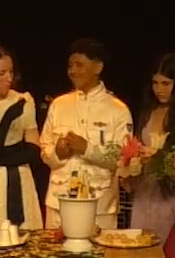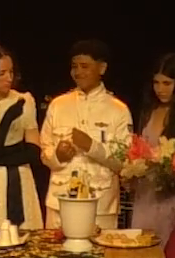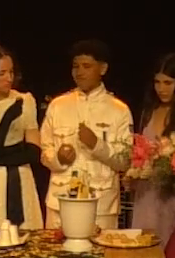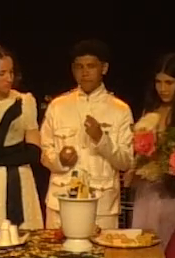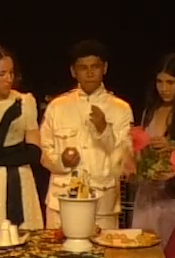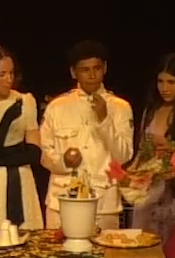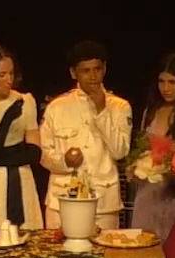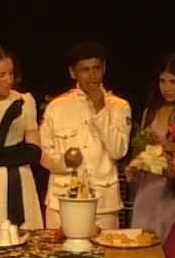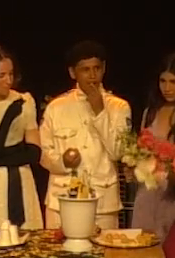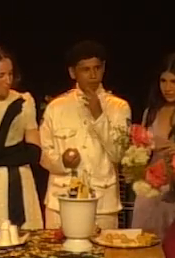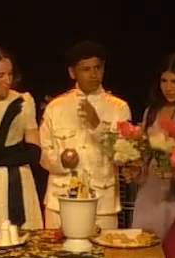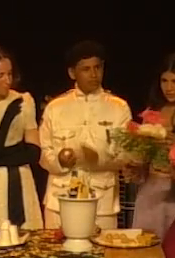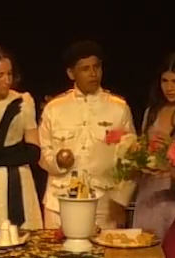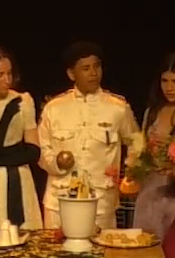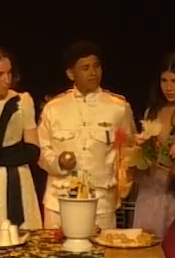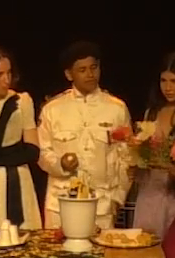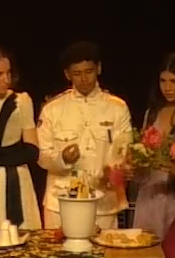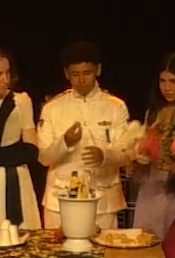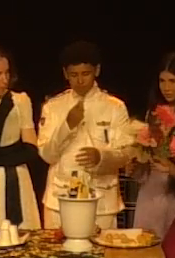porco.